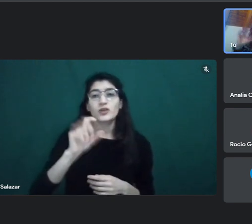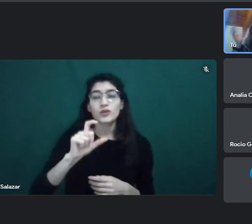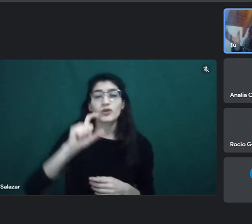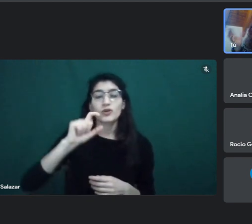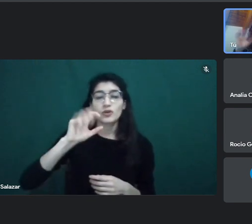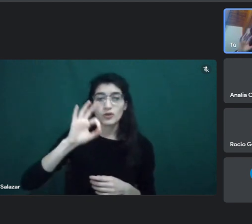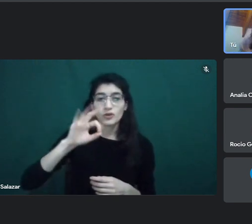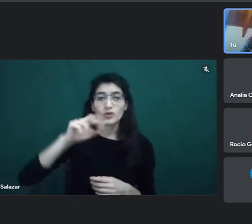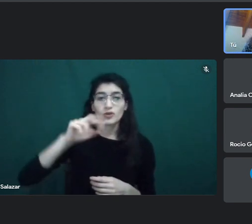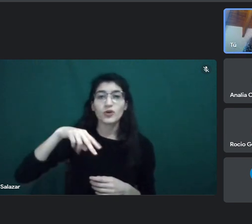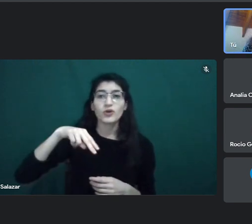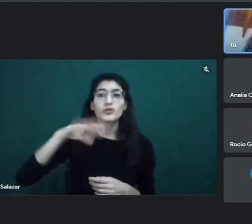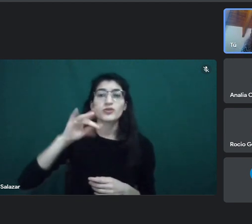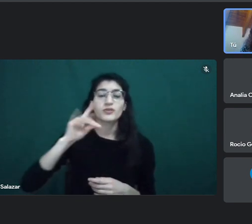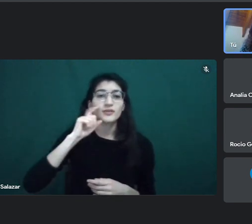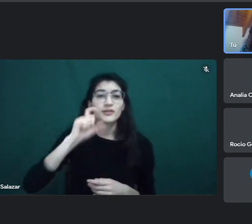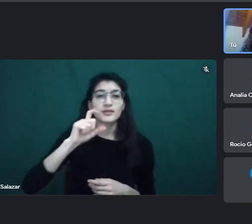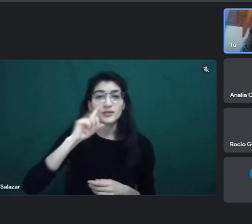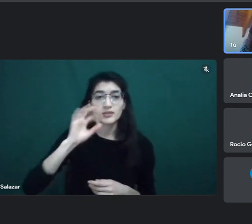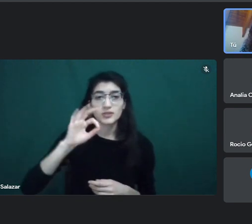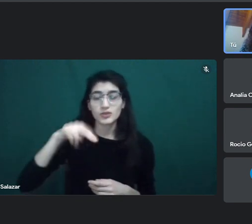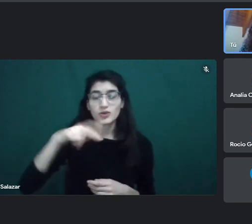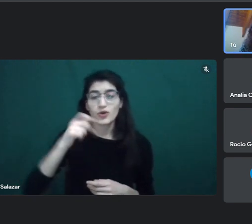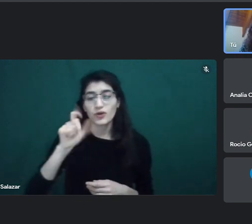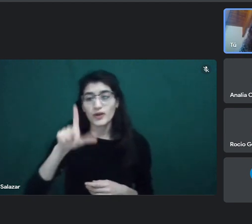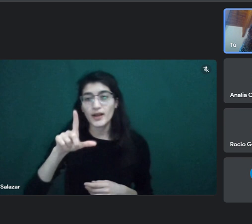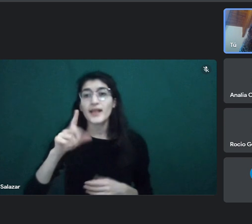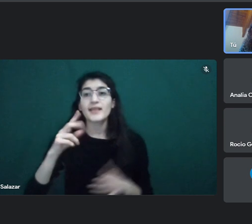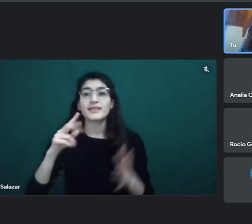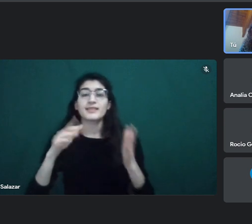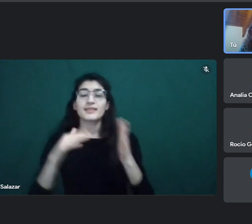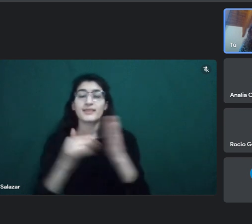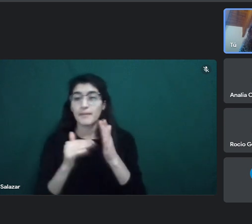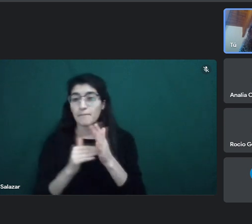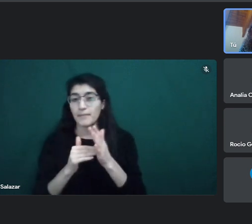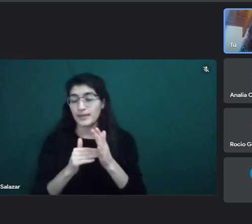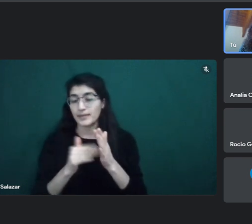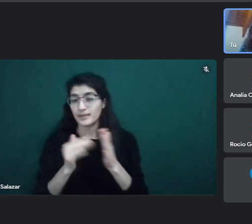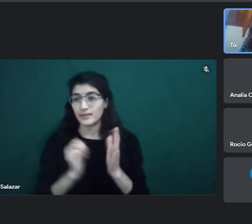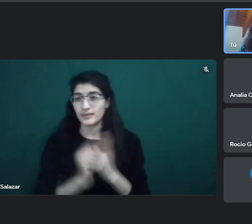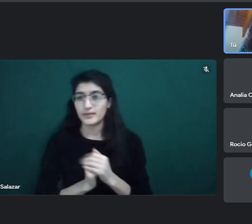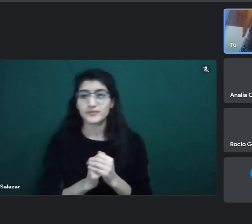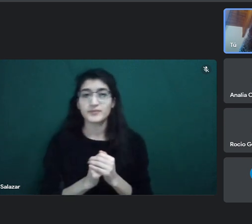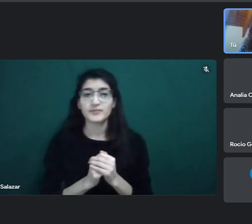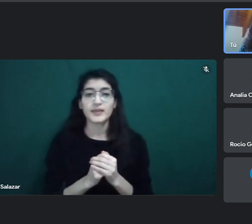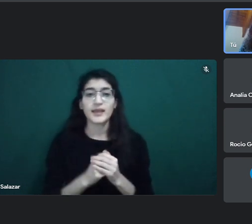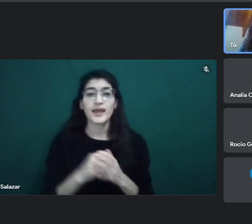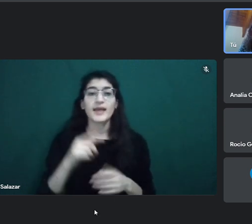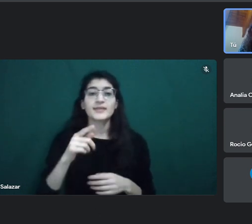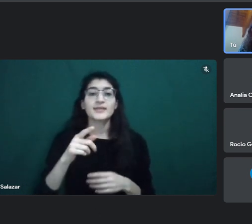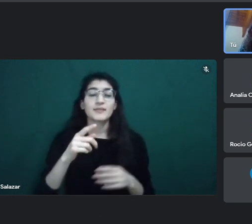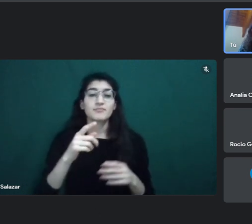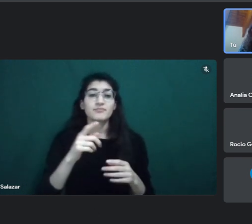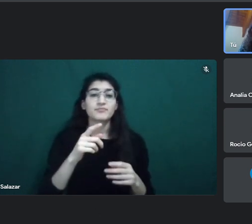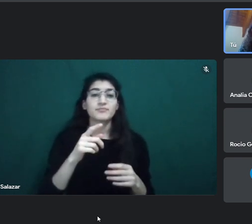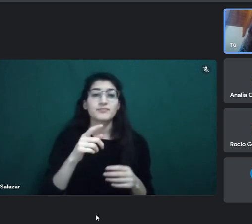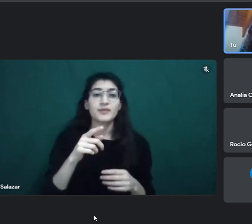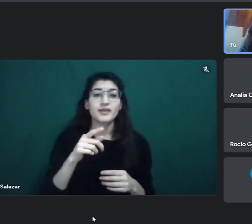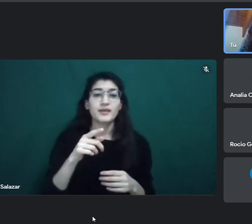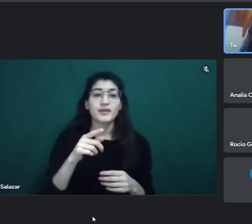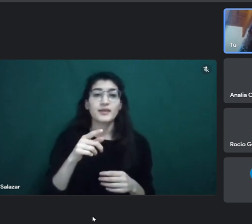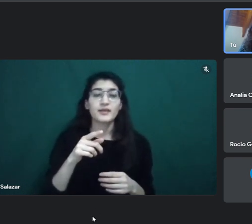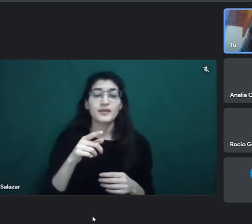vez depende de algunas situaciones, ¿sí? Esa terminación ia le decimos condicional, ¿sí?